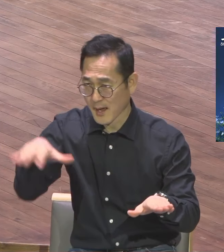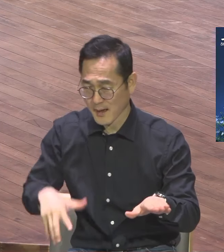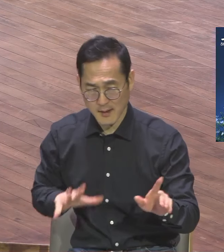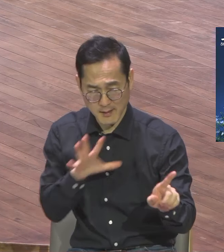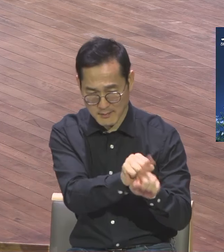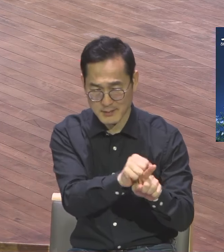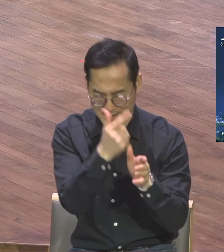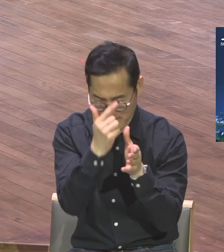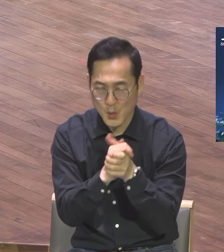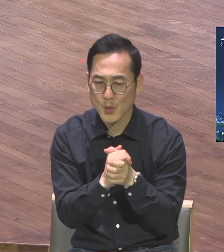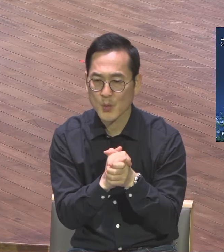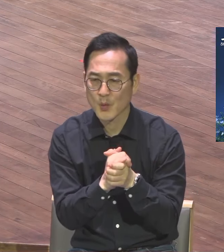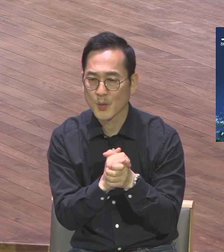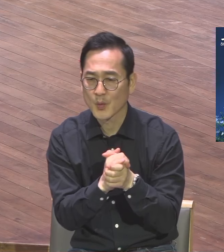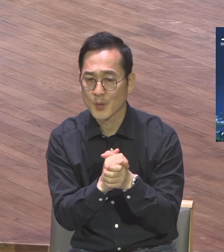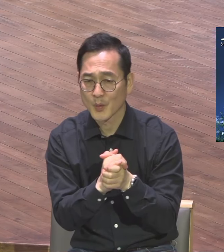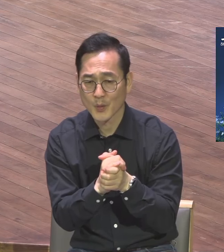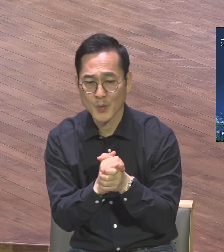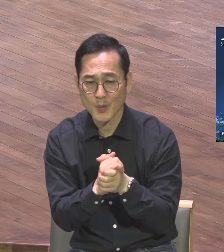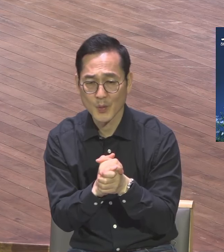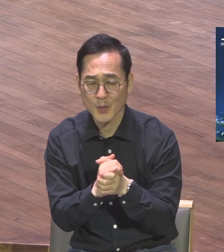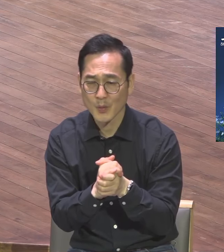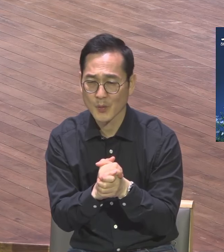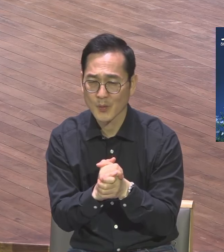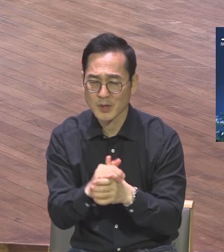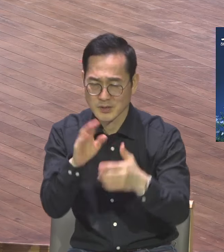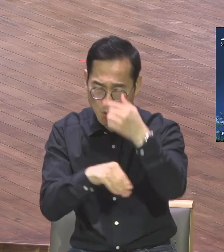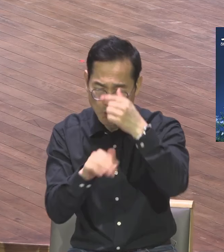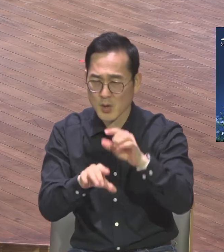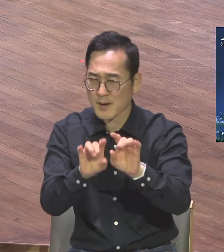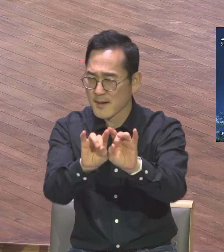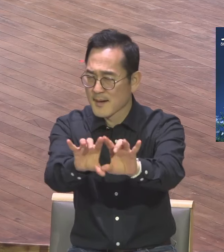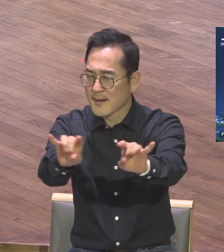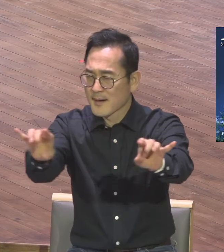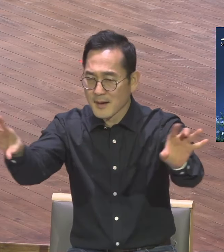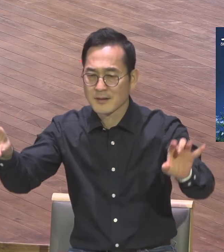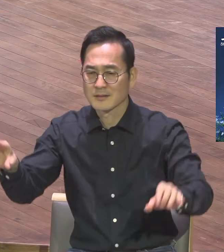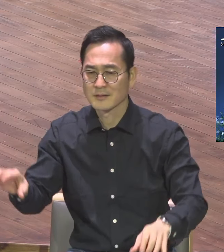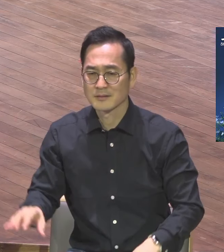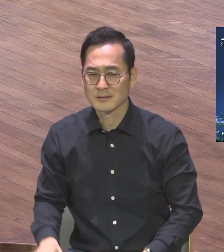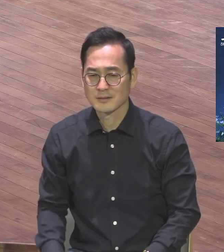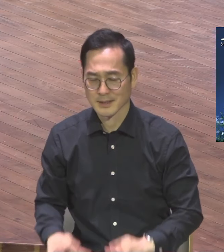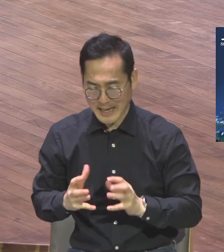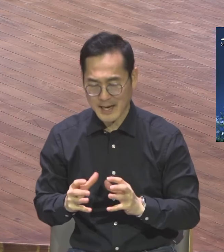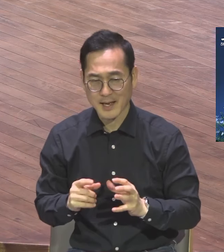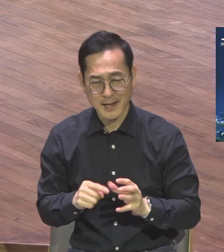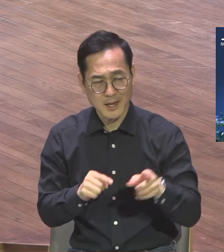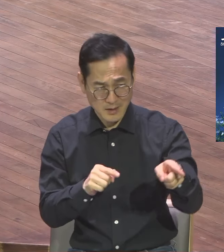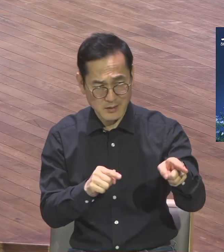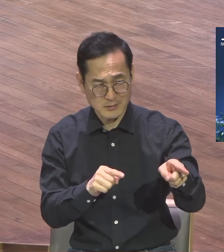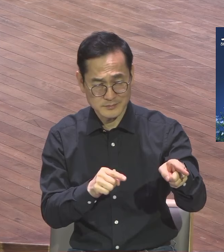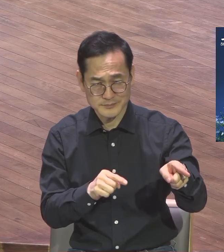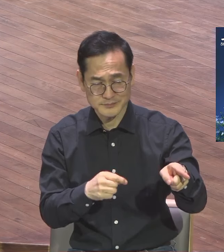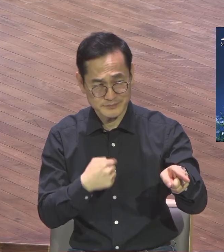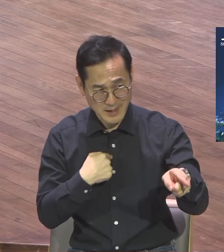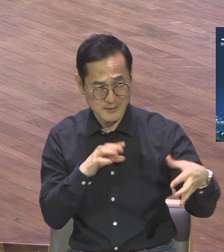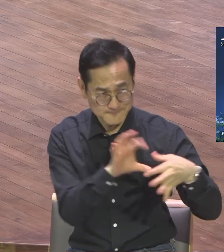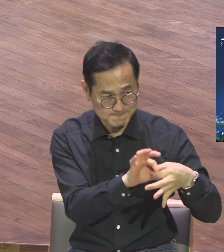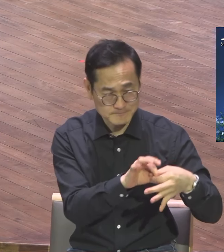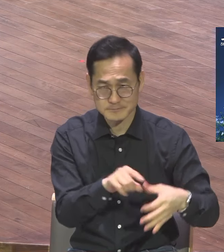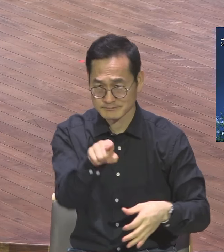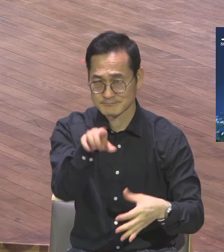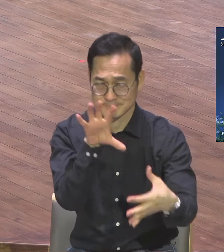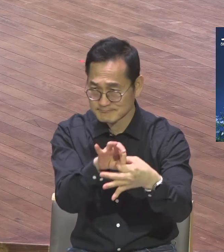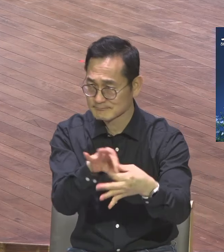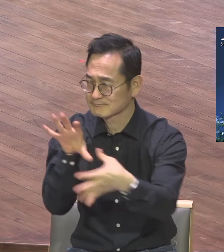하나님께서 보실 때 어떻게 보시겠어요? 각 모든 성도들이, 모든 엠드들이 영교에 나와서 자기에게 주어진